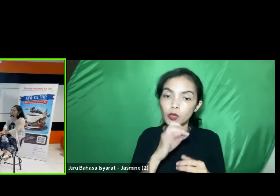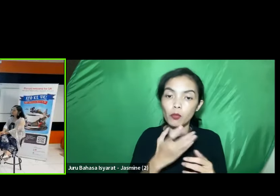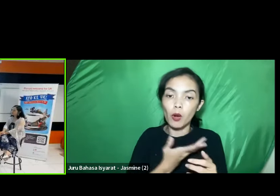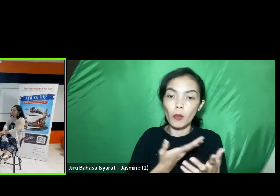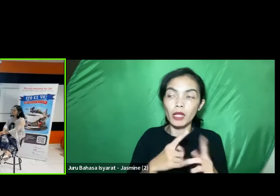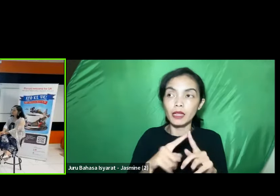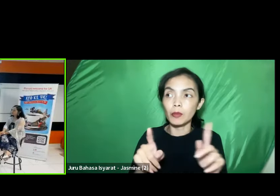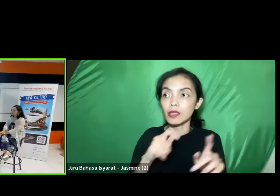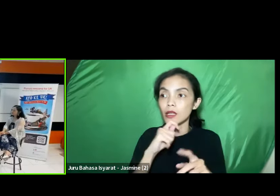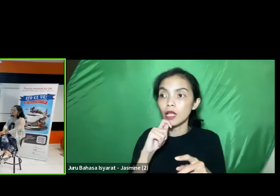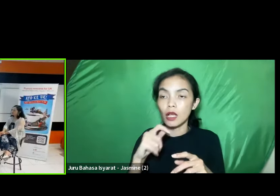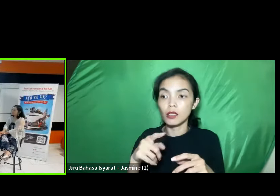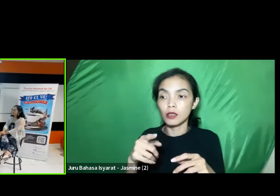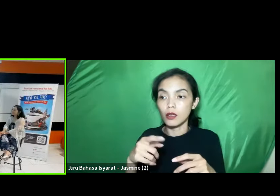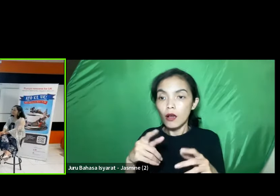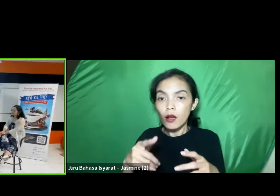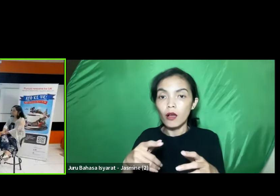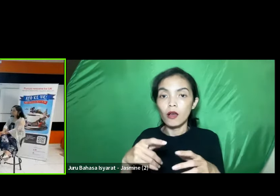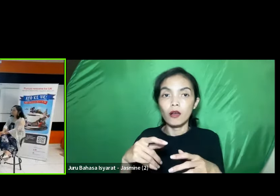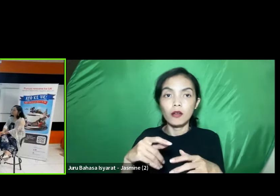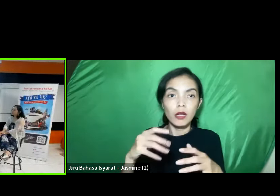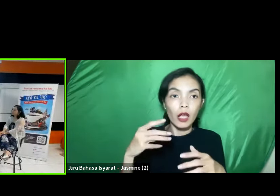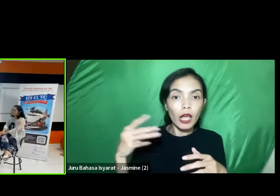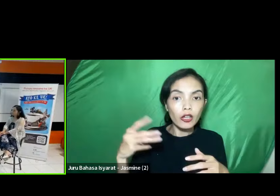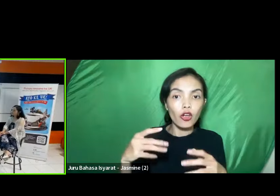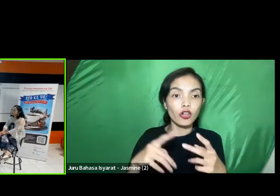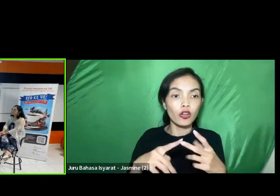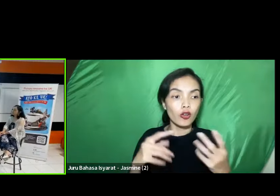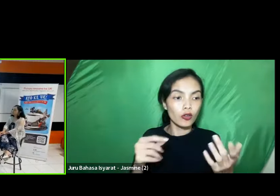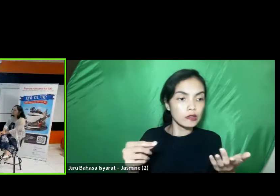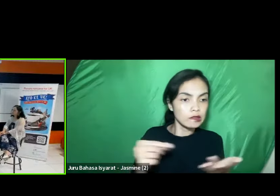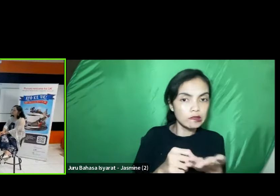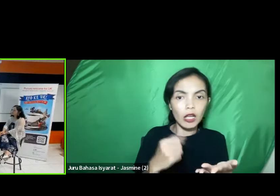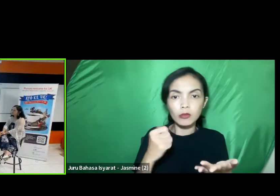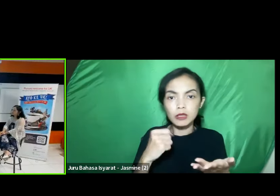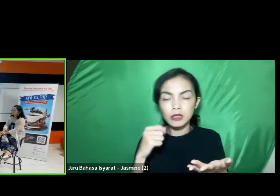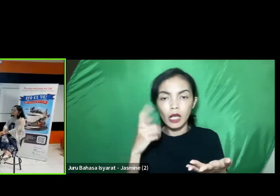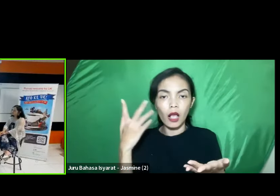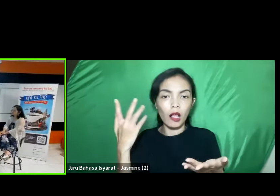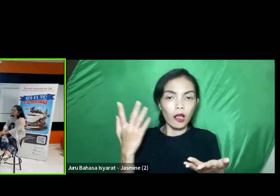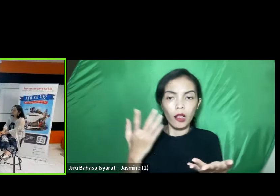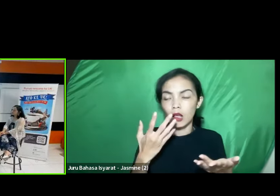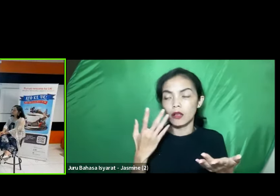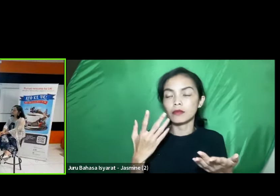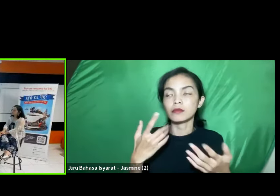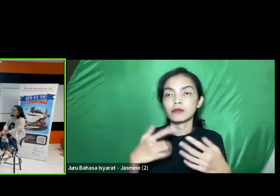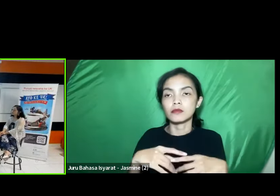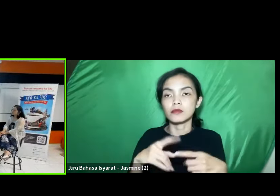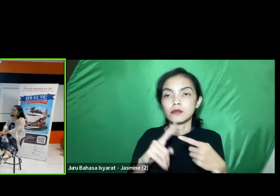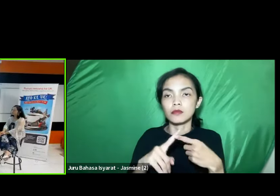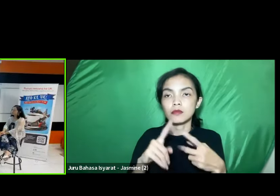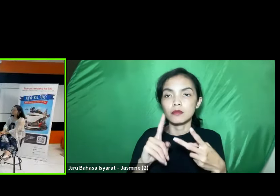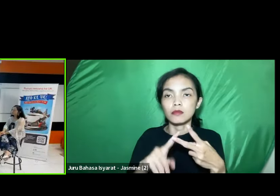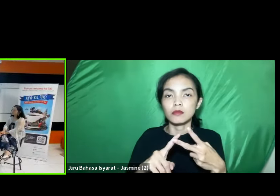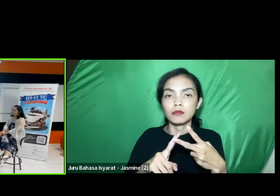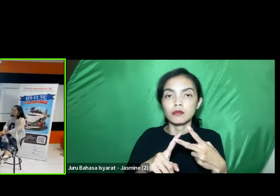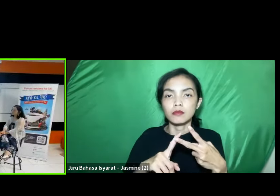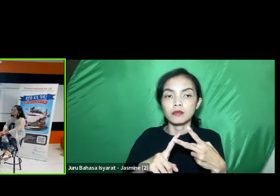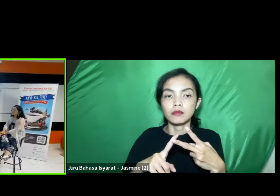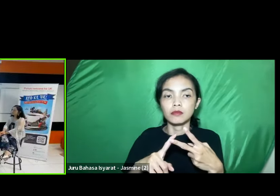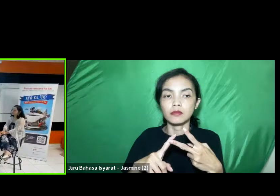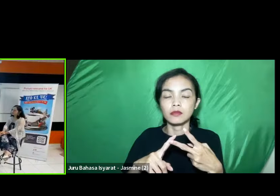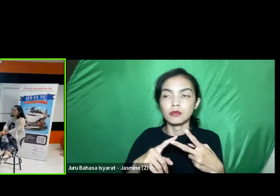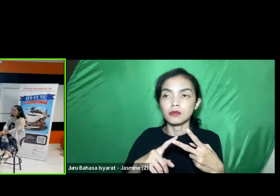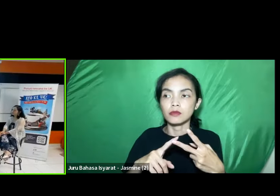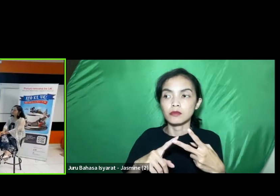tapi ternyata ini error lah ggak keplak lah gitugitu itu satu terus yang another thing to avoid teknik terlalu